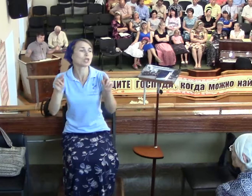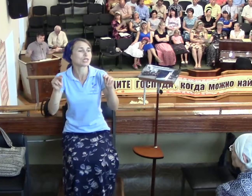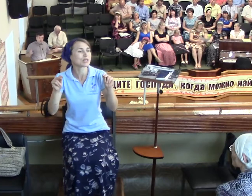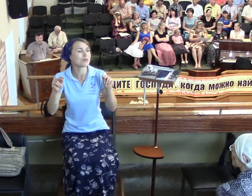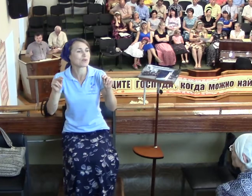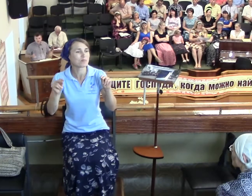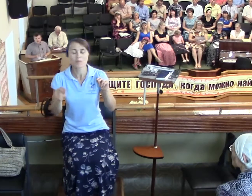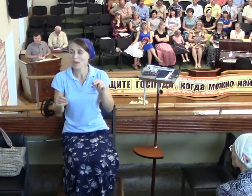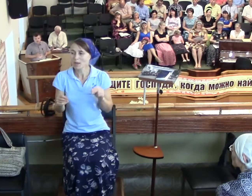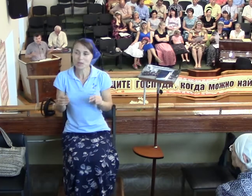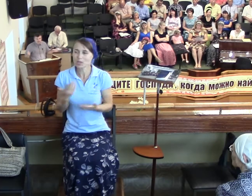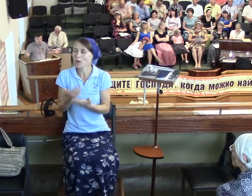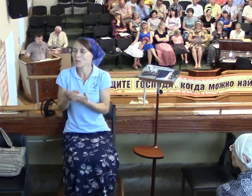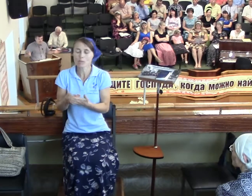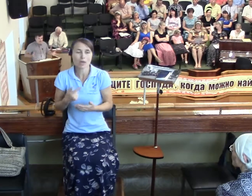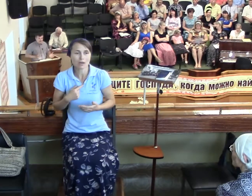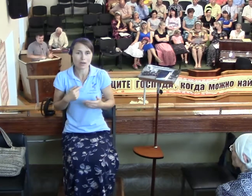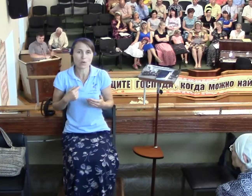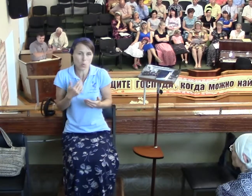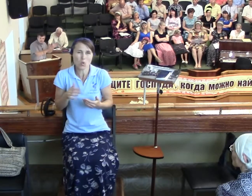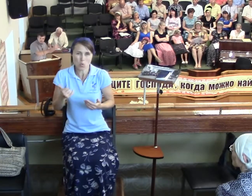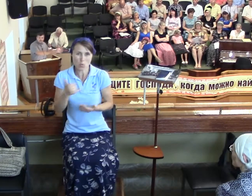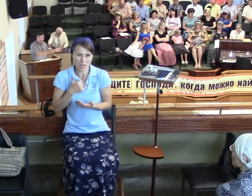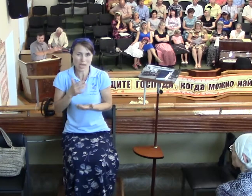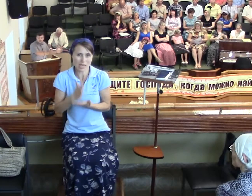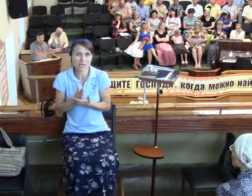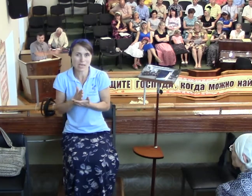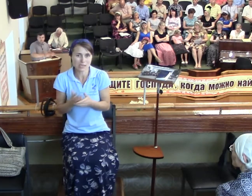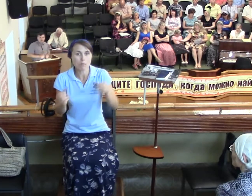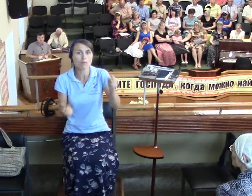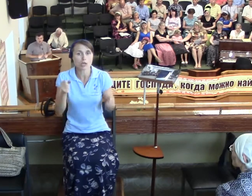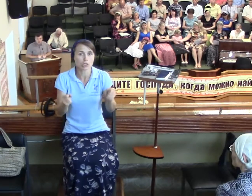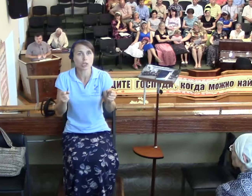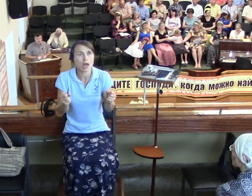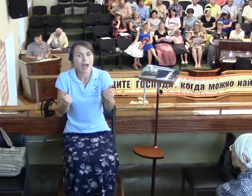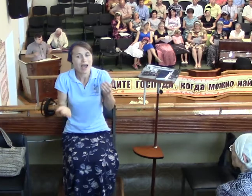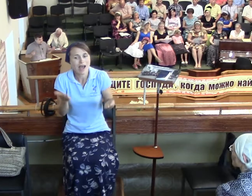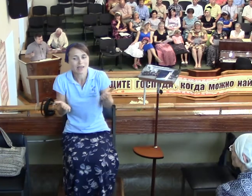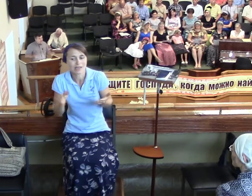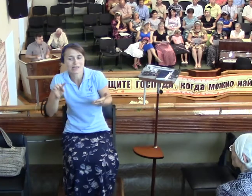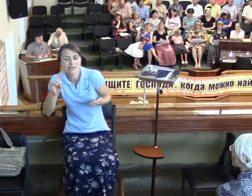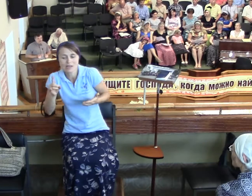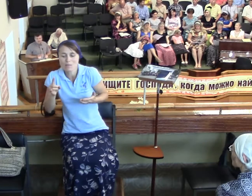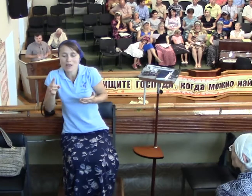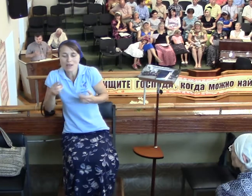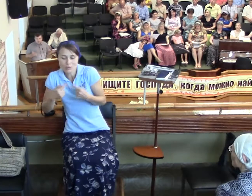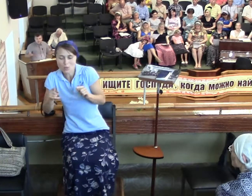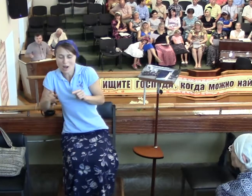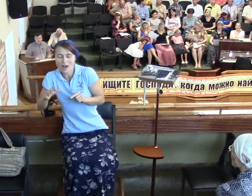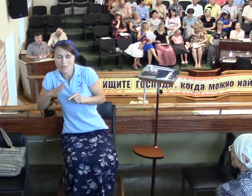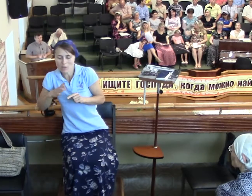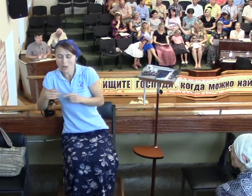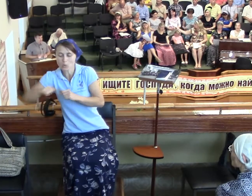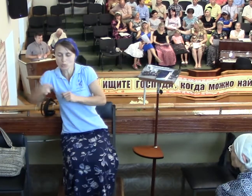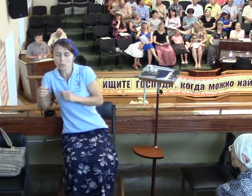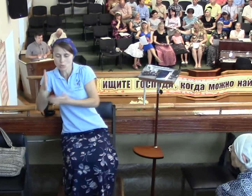я думаю, ну, я езжу, может быть, на Таврии, а если бы у меня была такая машина, вот как у моего друга, вот тогда действительно у меня было